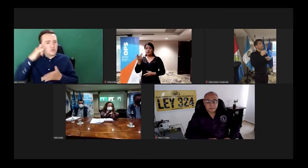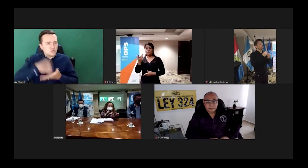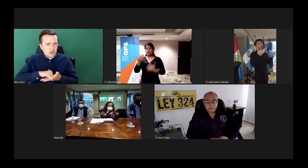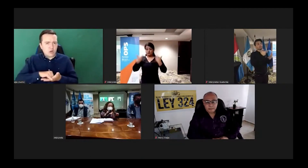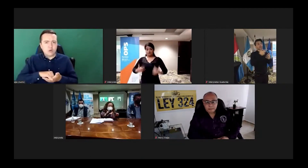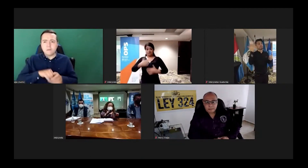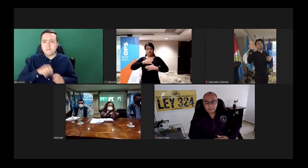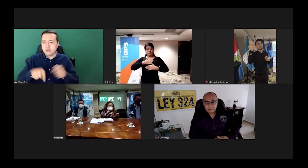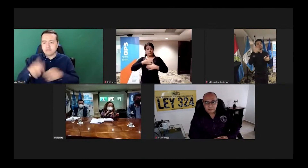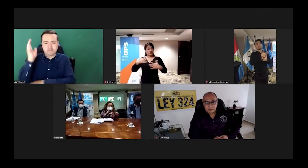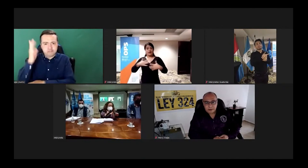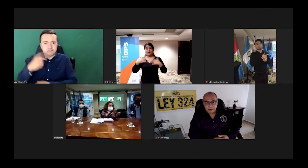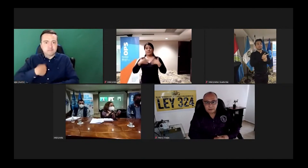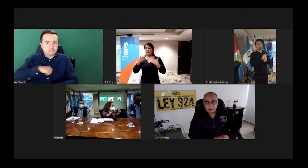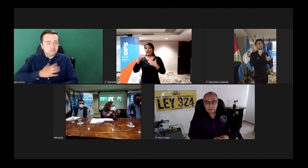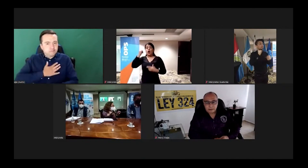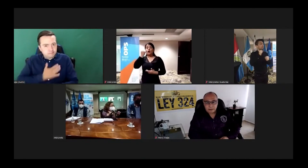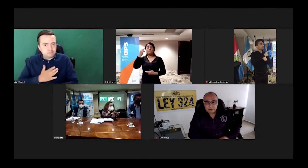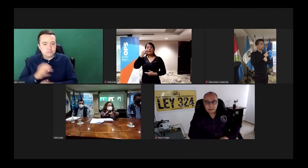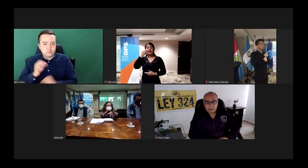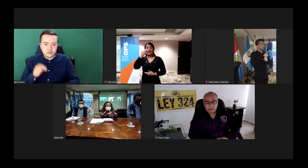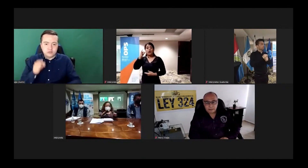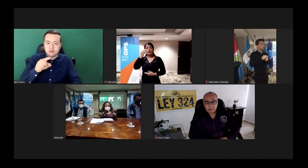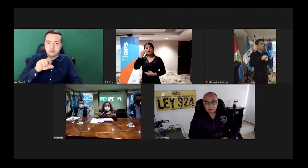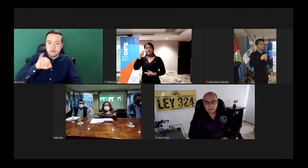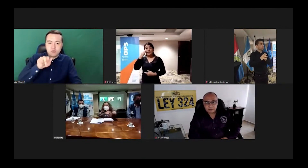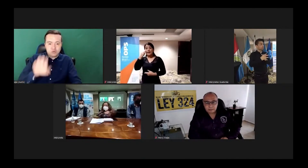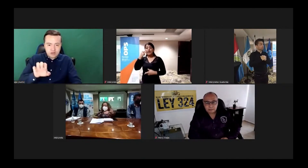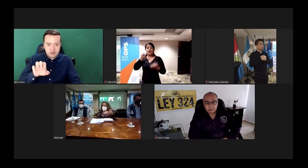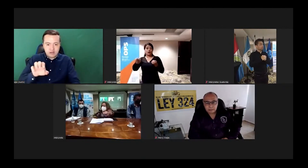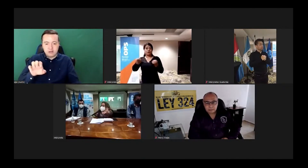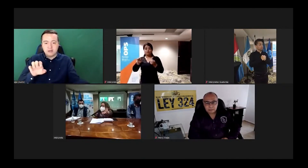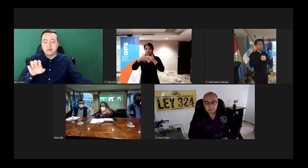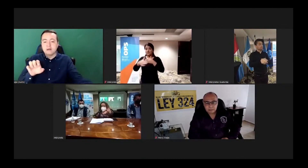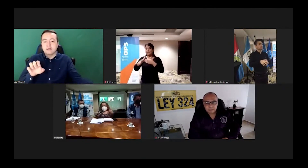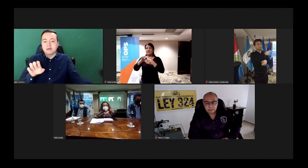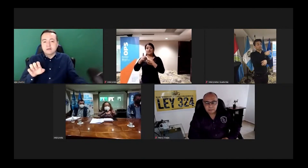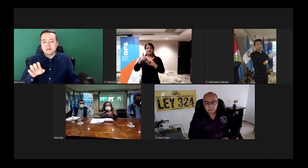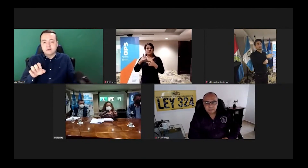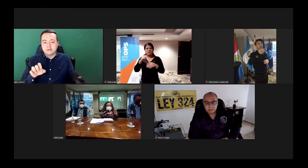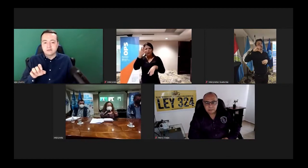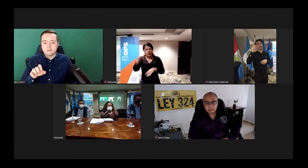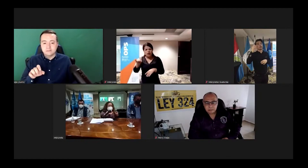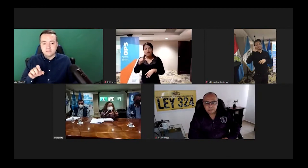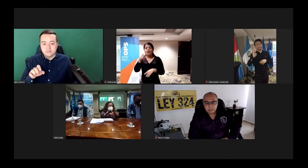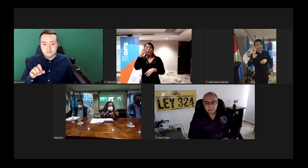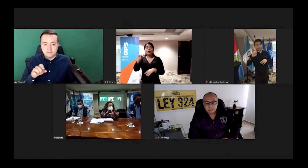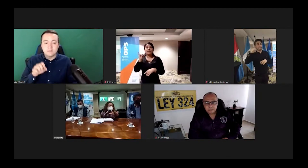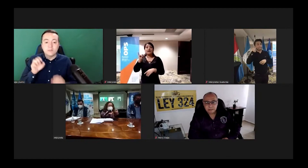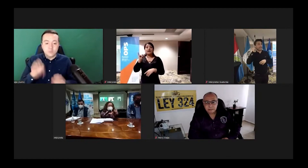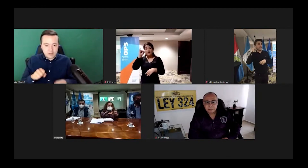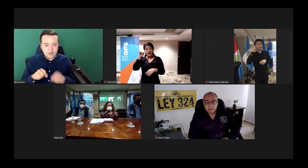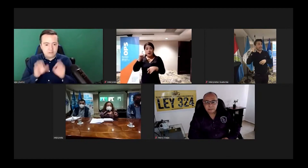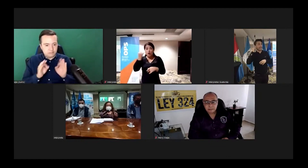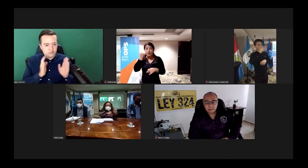panelistas estaríamos gustosos de que José Miguel nos modere, porque primero nos lleva el